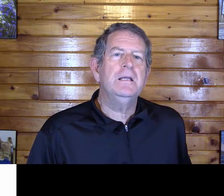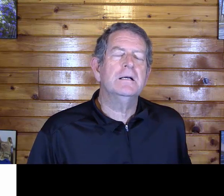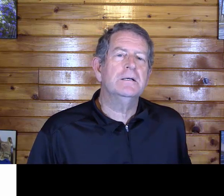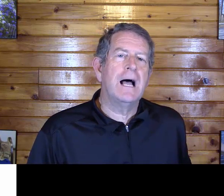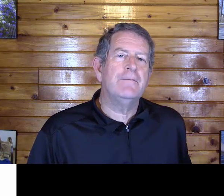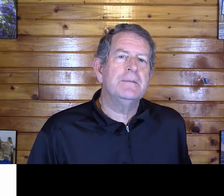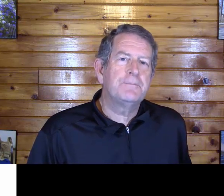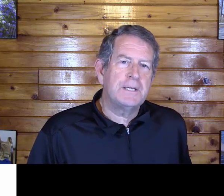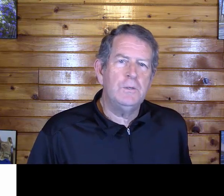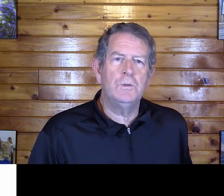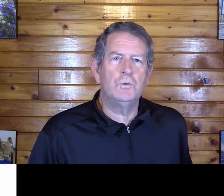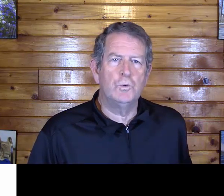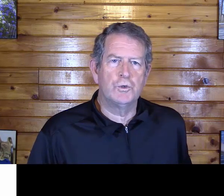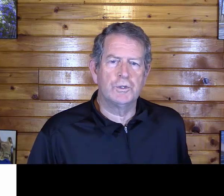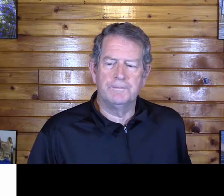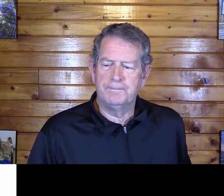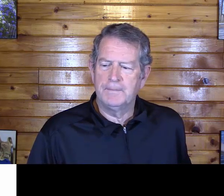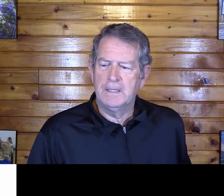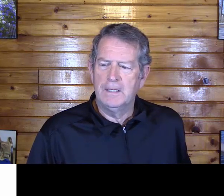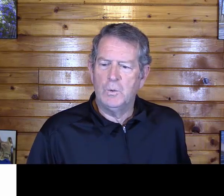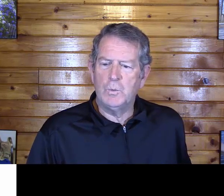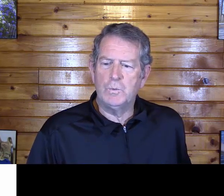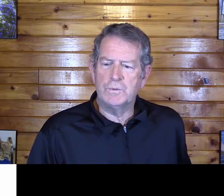avait pris une douche. 11.